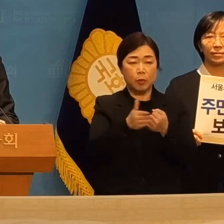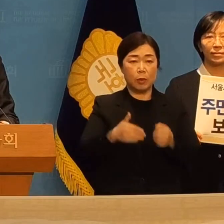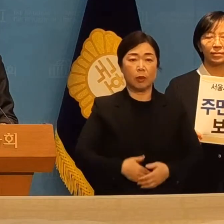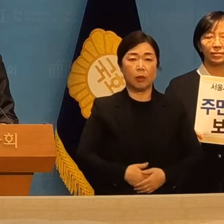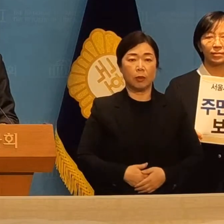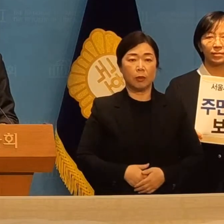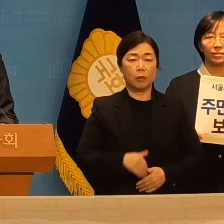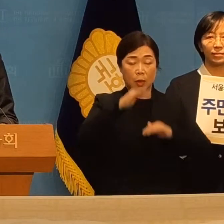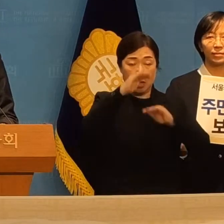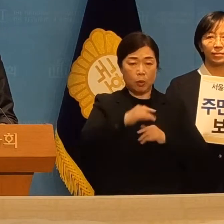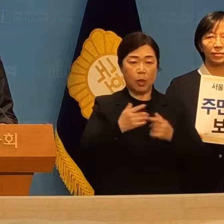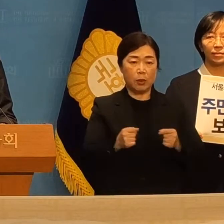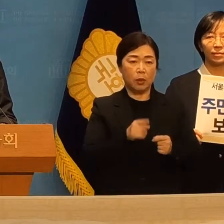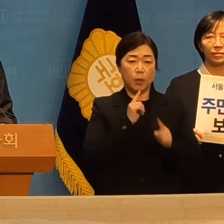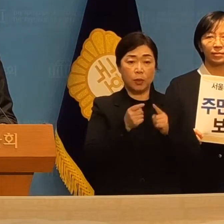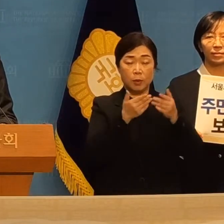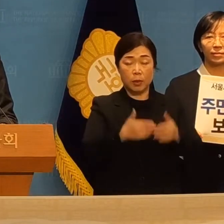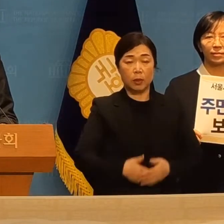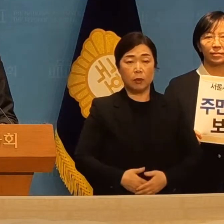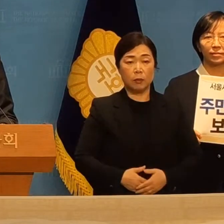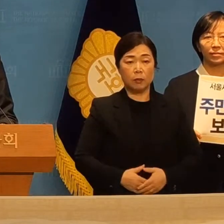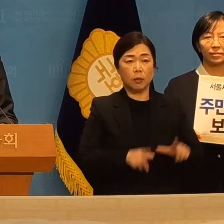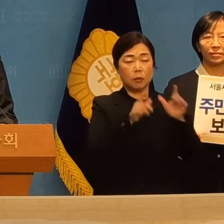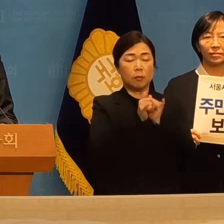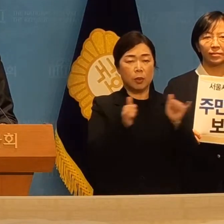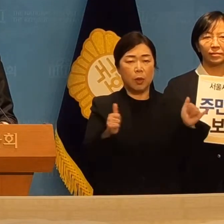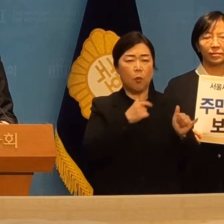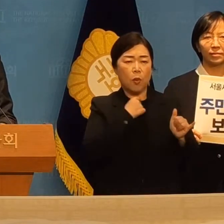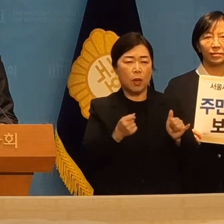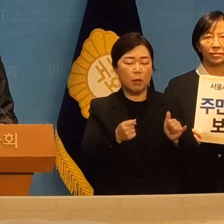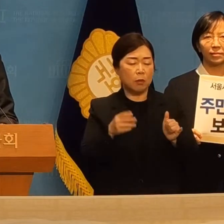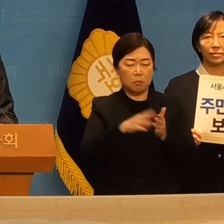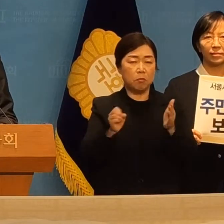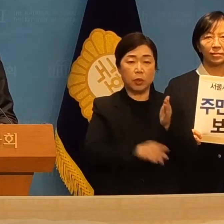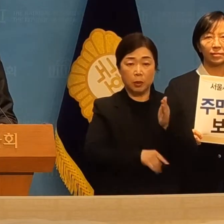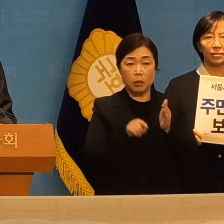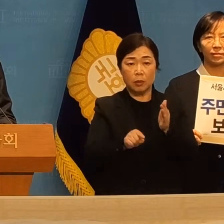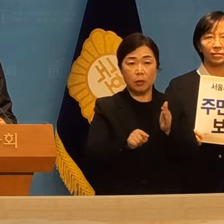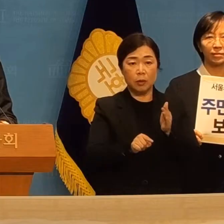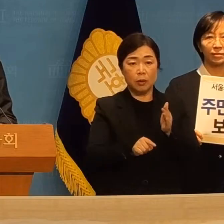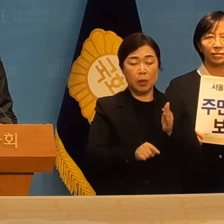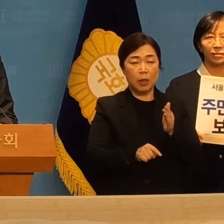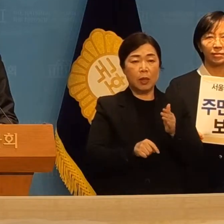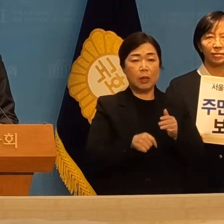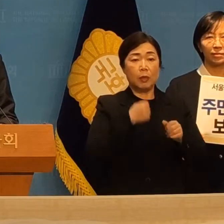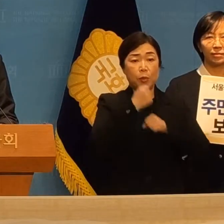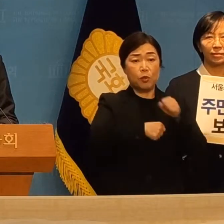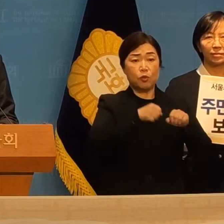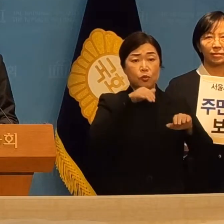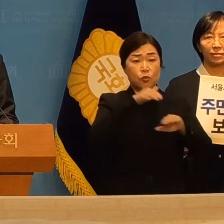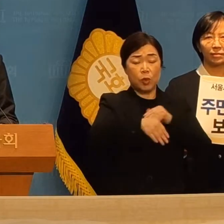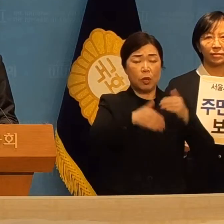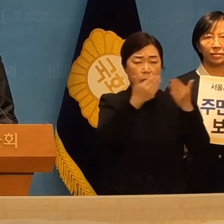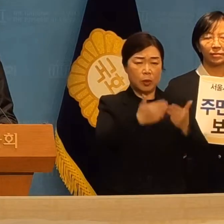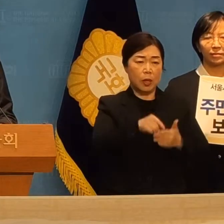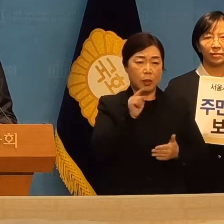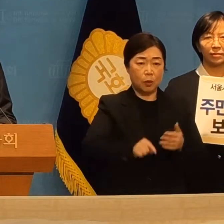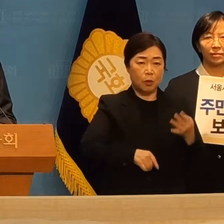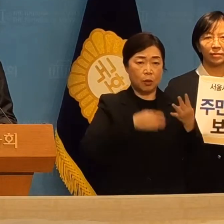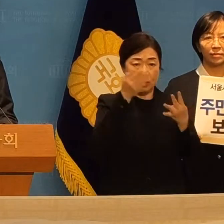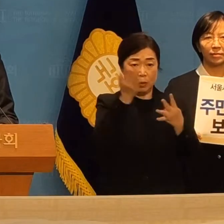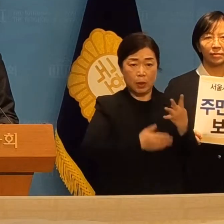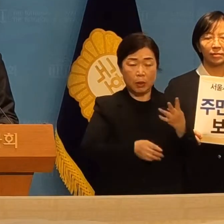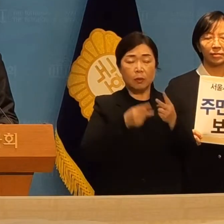촉구합니다. 민의를 왜곡하고 풀뿌리 민주주의를 후퇴시키는 4인 선거구 쪼개기를 즉각 중단하십시오.